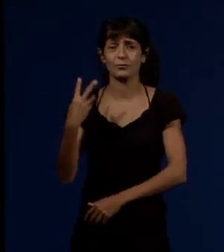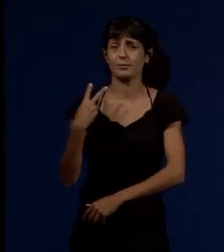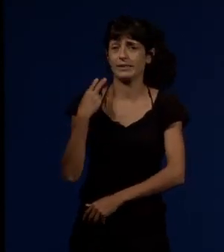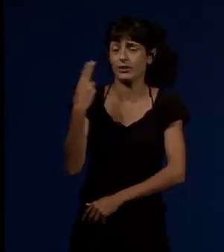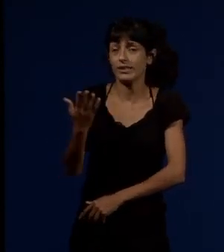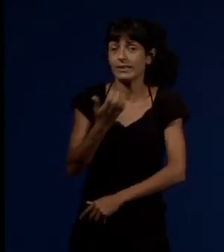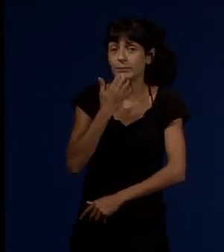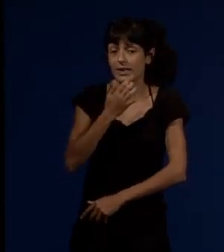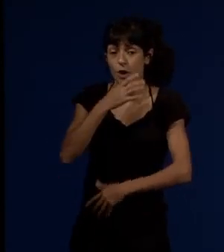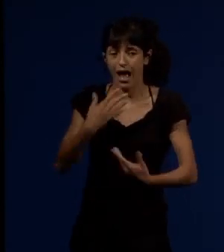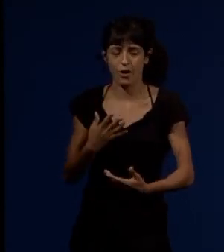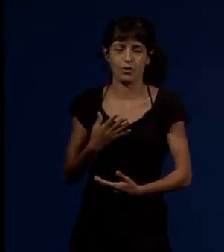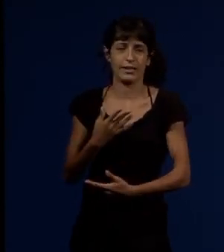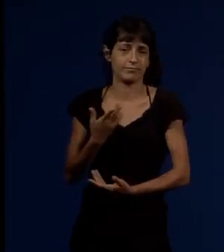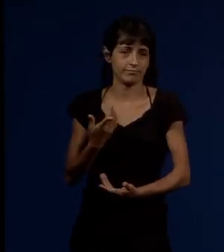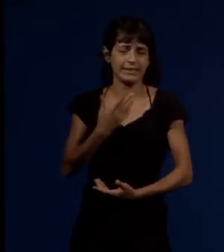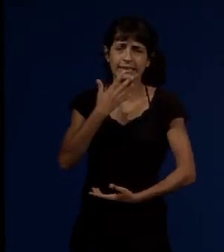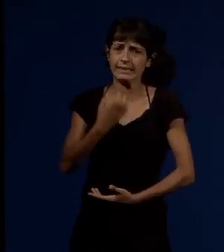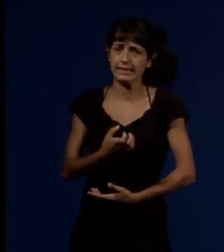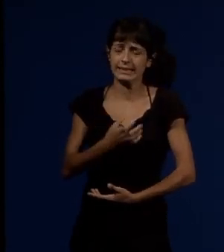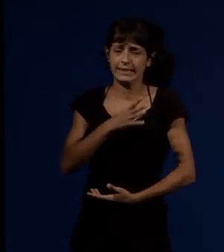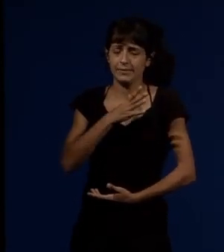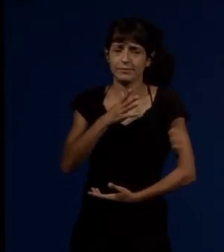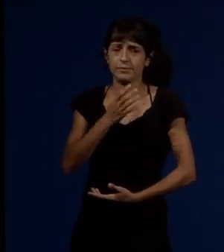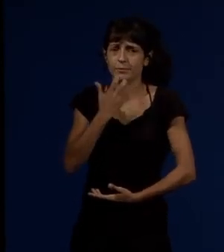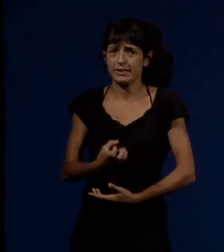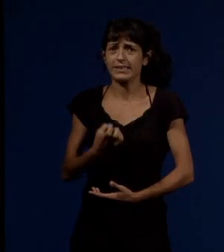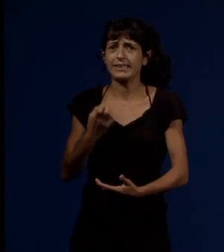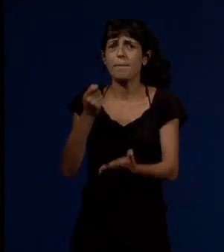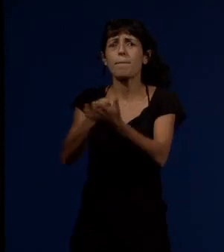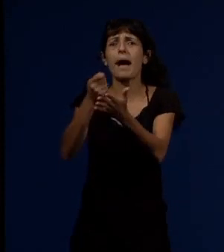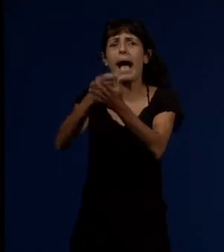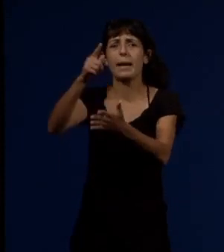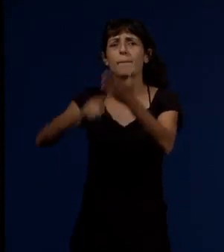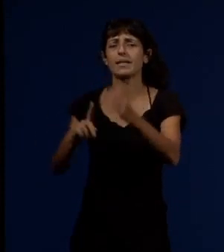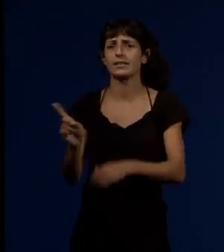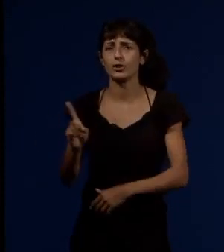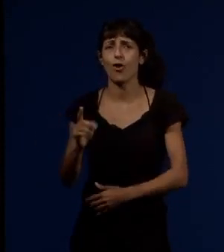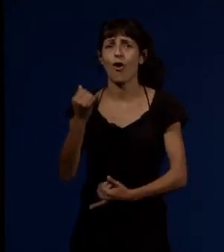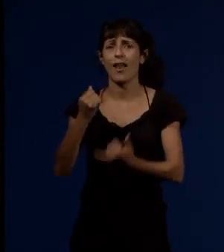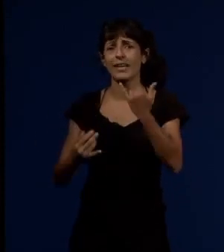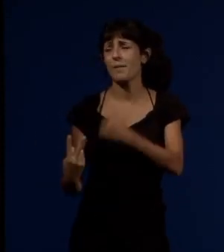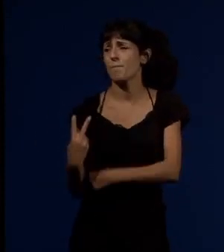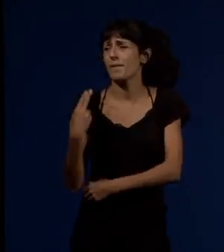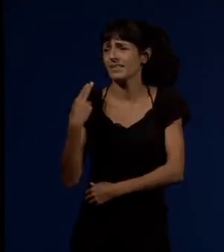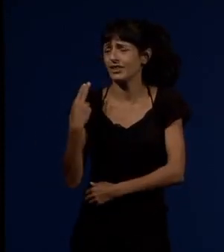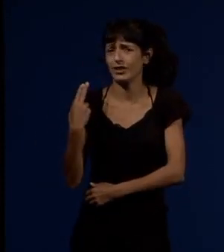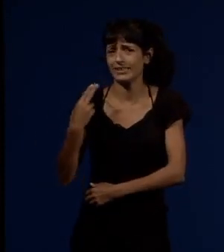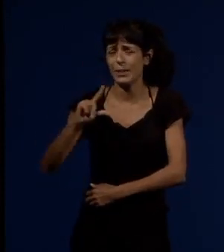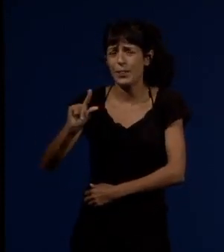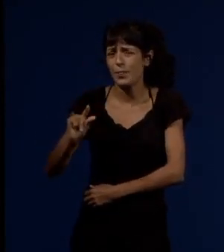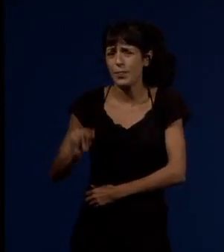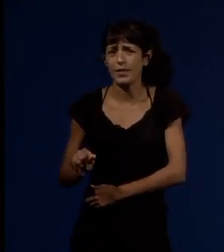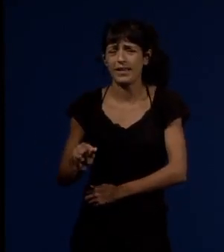que teñen a tristura non de non poder chegar a fin de mes, sino de ter as pensións máis pequenas do conxunto